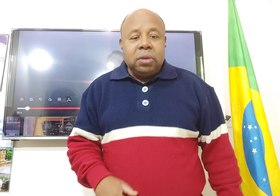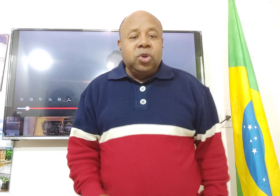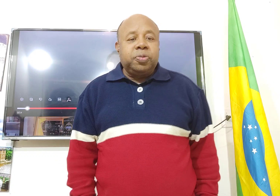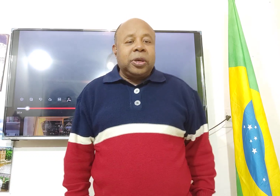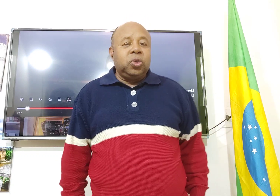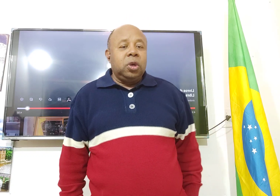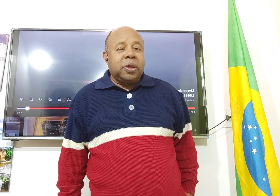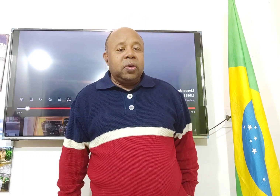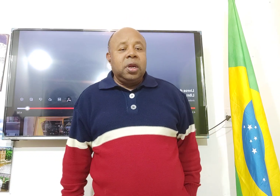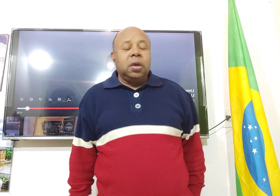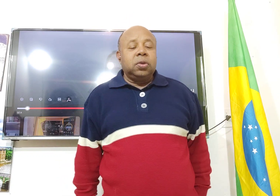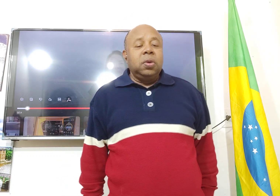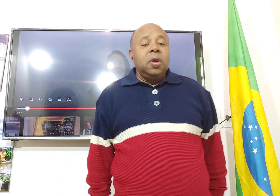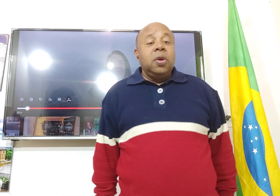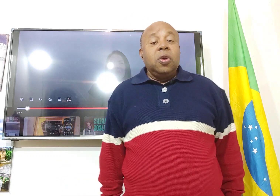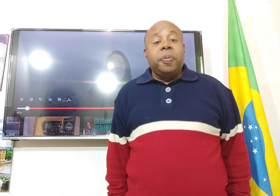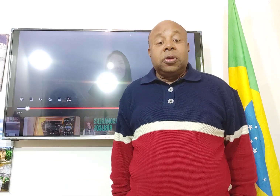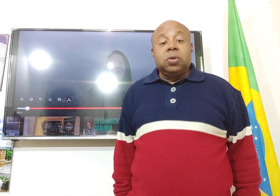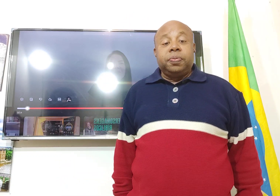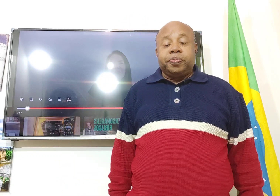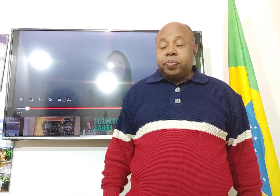temos dois pastores, o pastor Nelson e o pastor